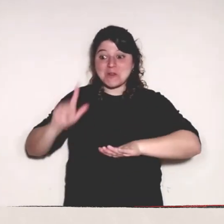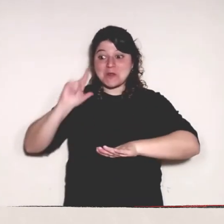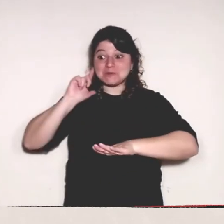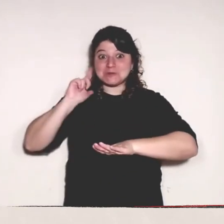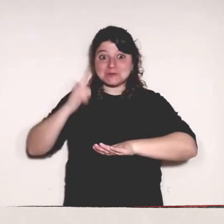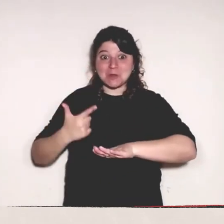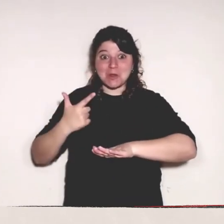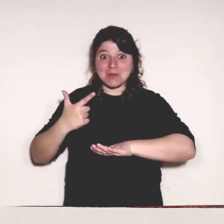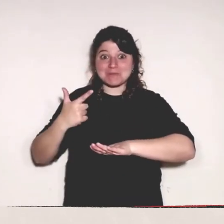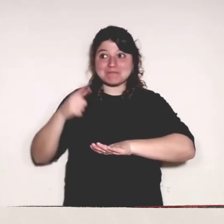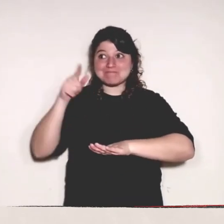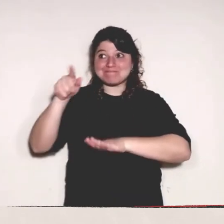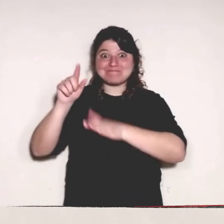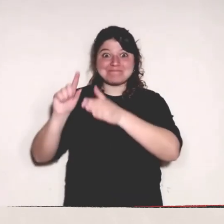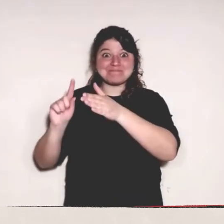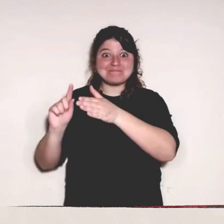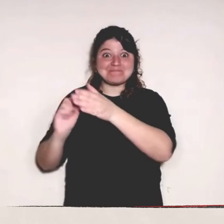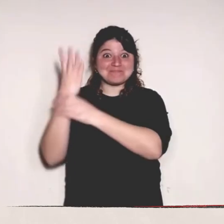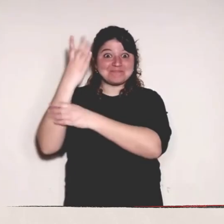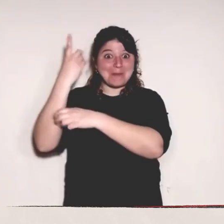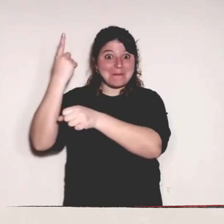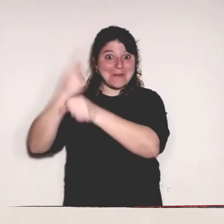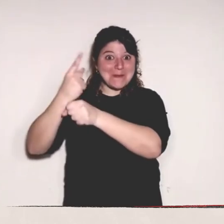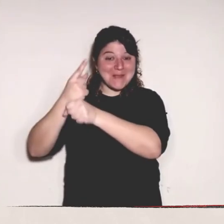escuela de niños sordos